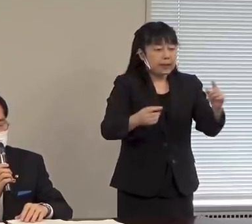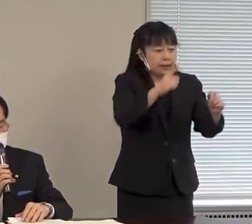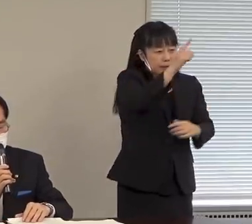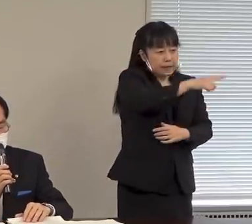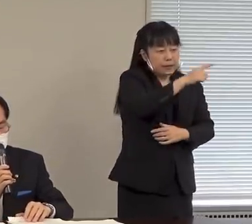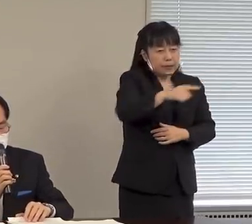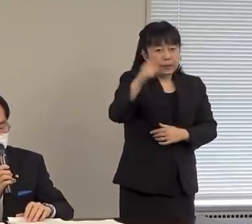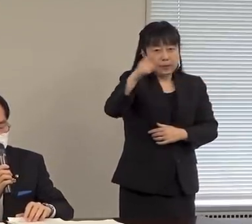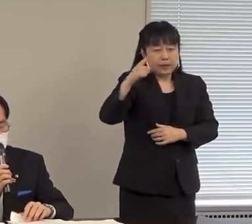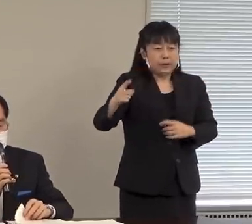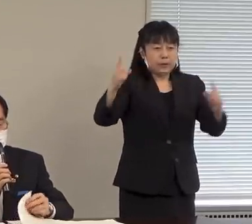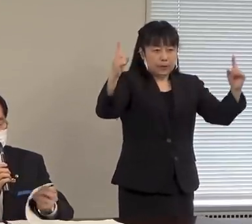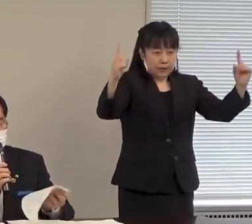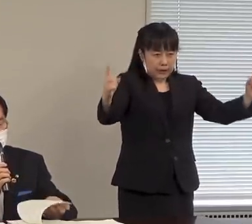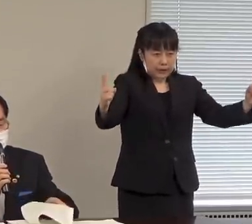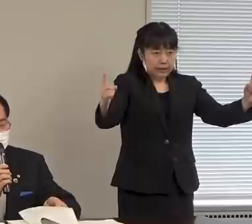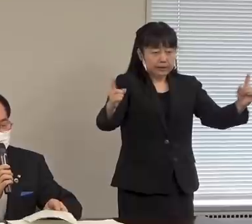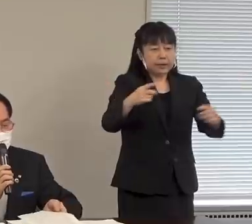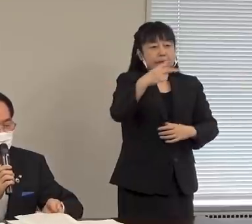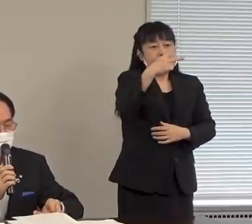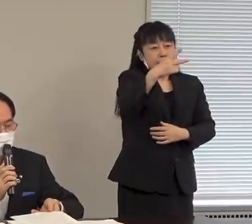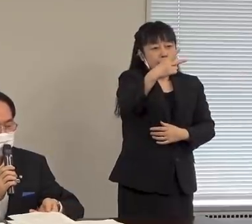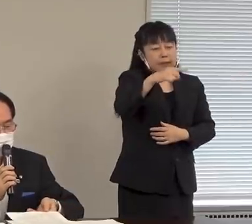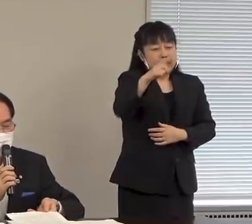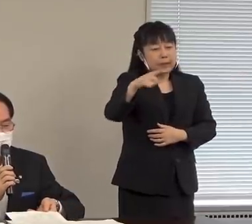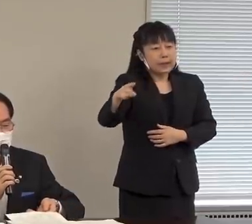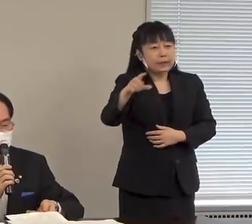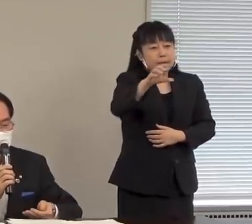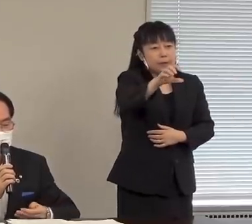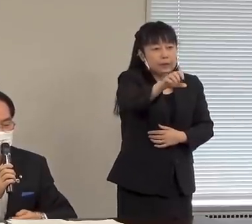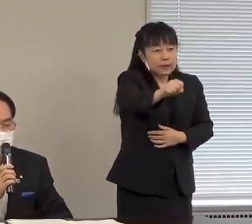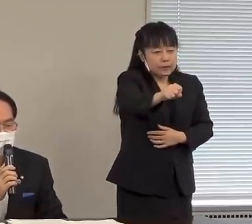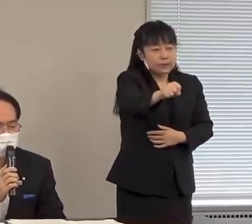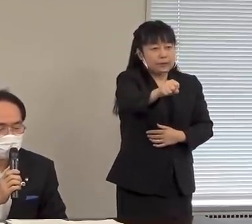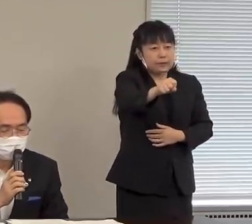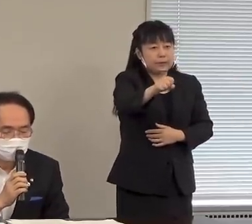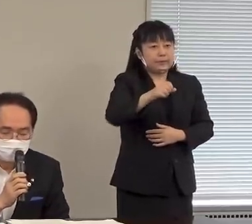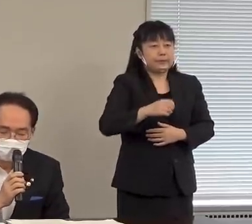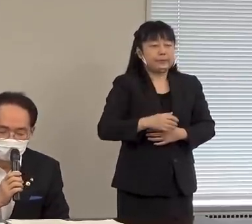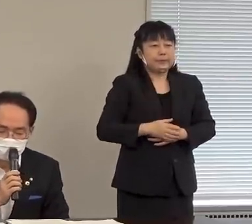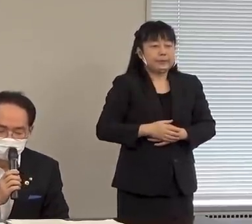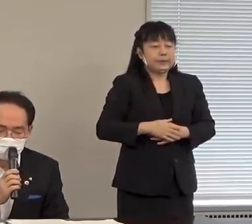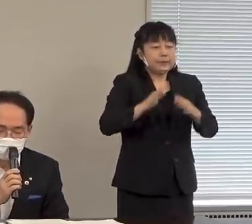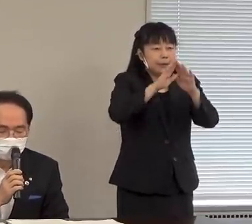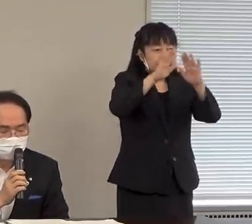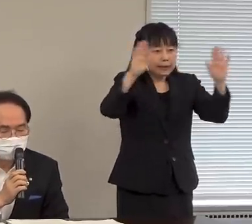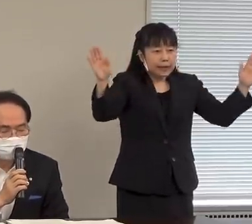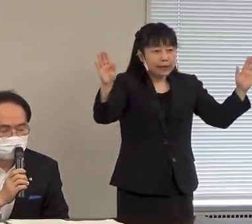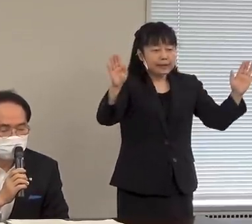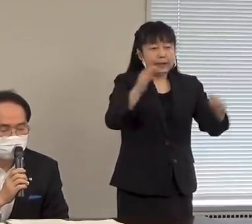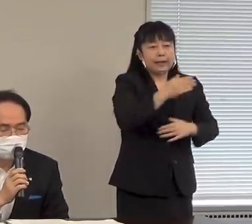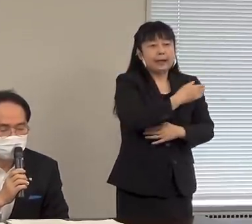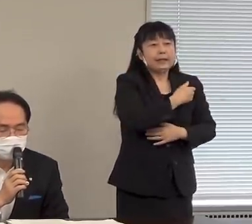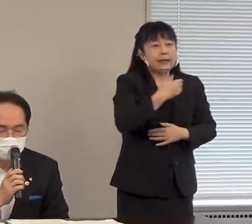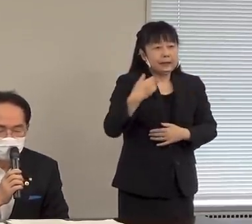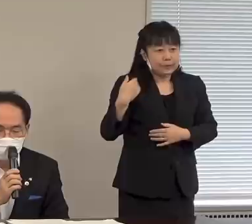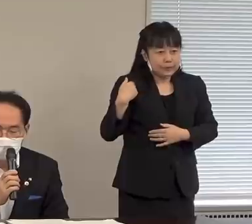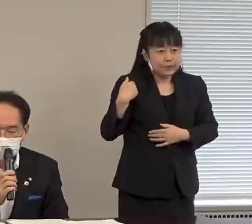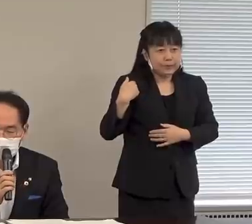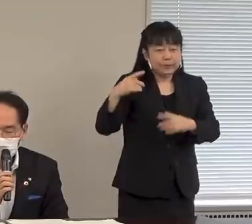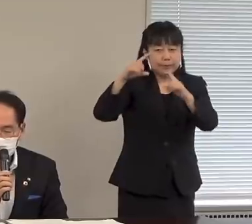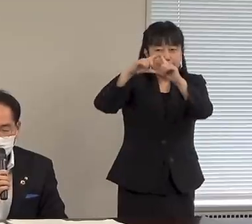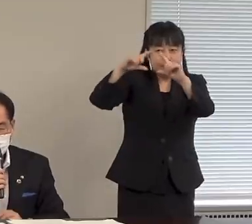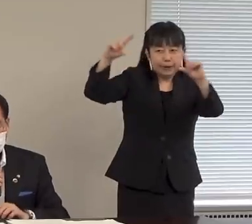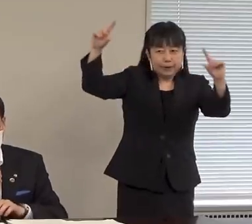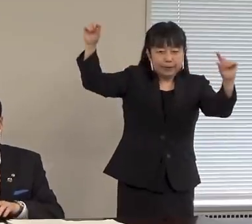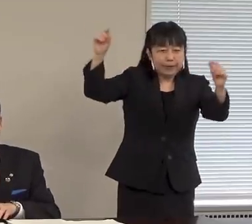ものについて、開催を可能としておりますが、この度国の事務連絡に沿って、